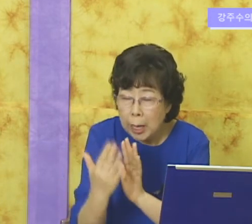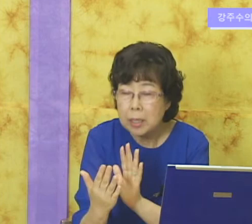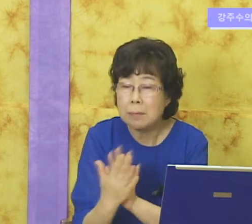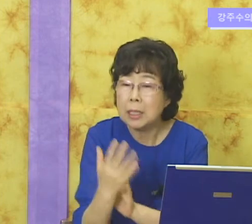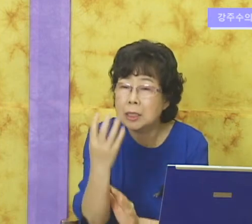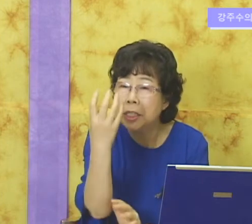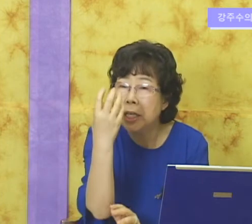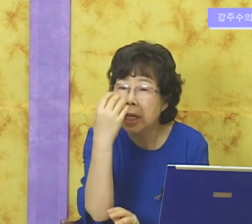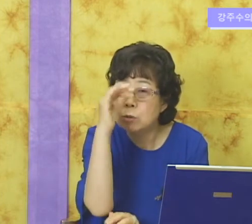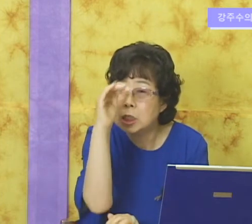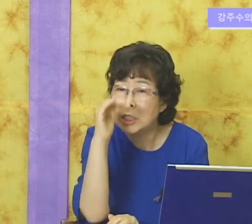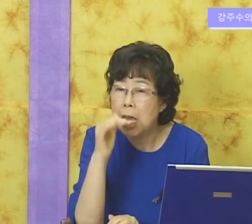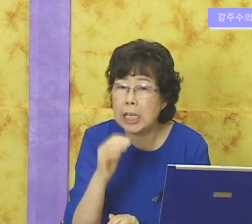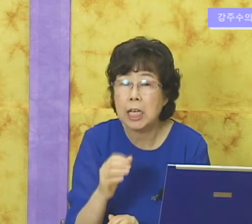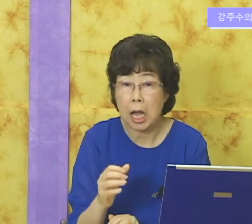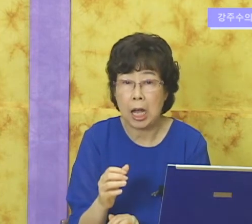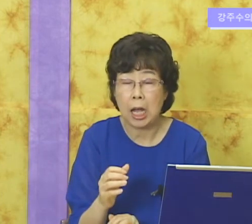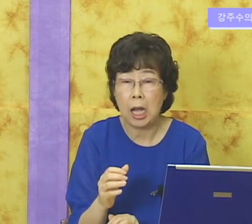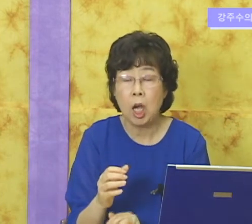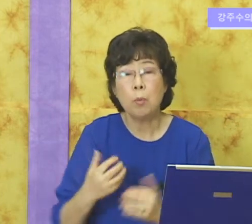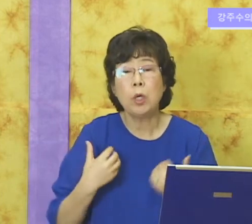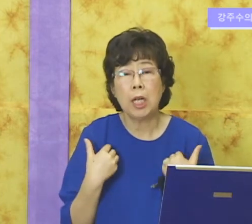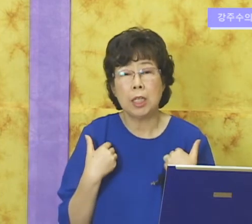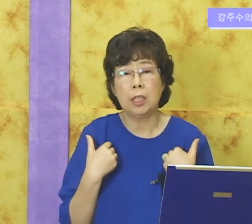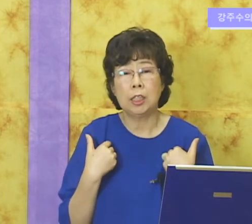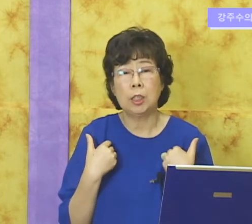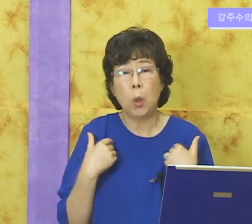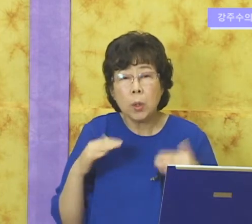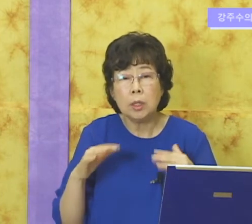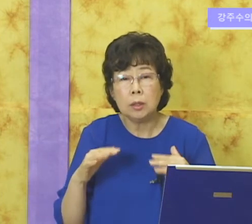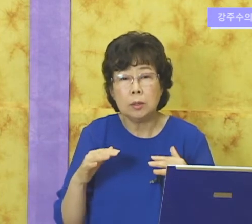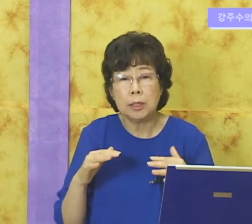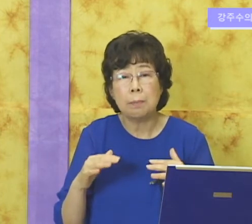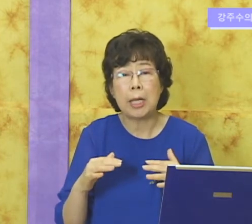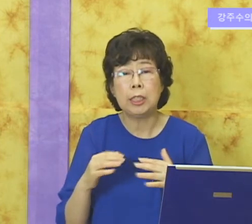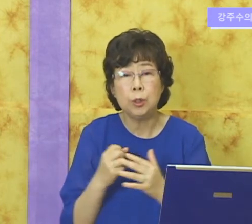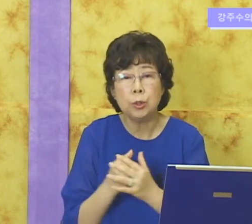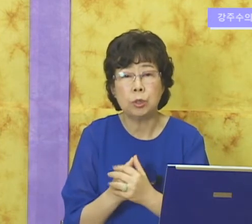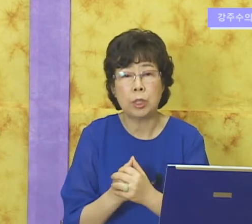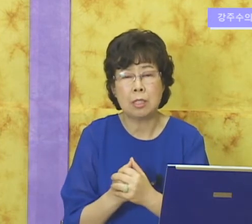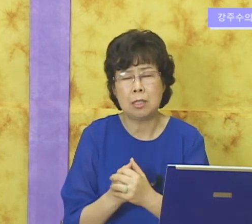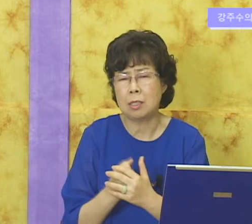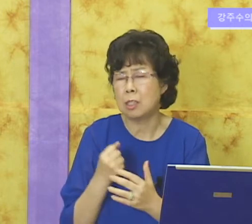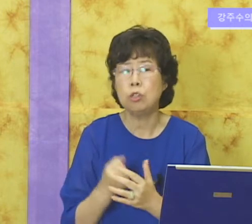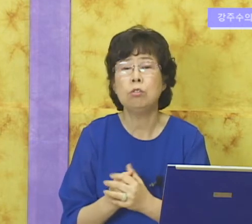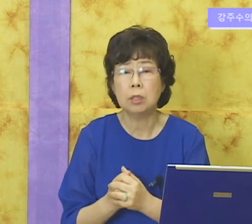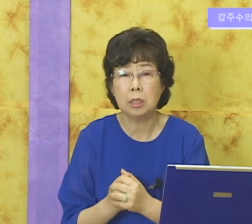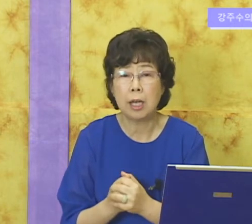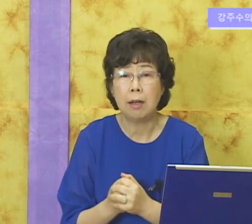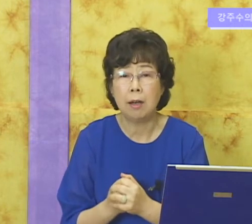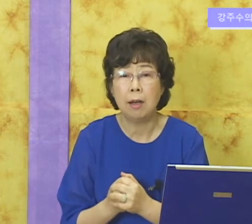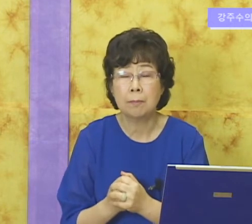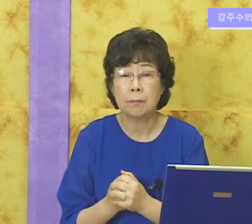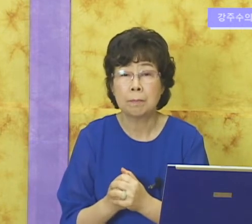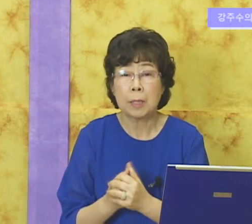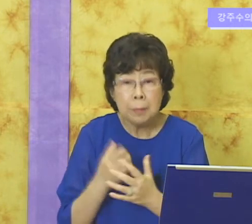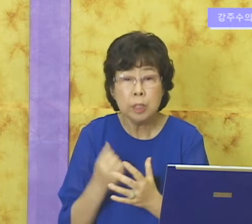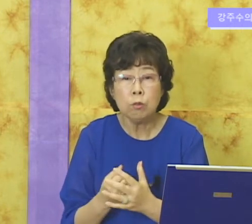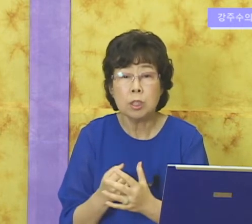농아인을 만나서 얘기해주는 그 이야기가 본인한테는 오늘 접한 뉴스 중에서는 큰 뉴스인 거예요.